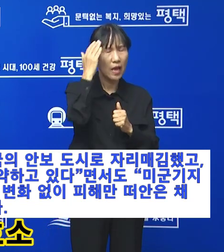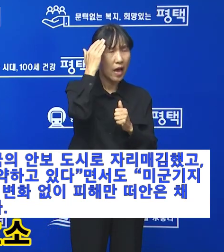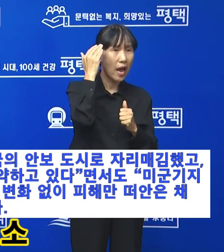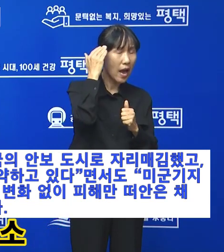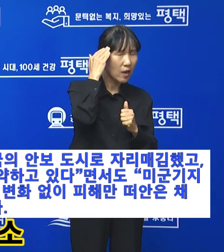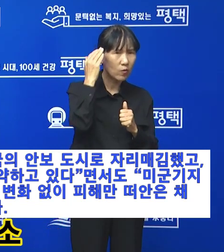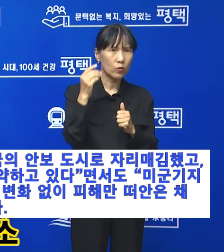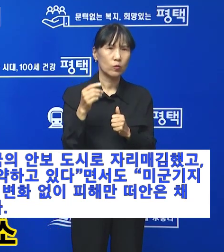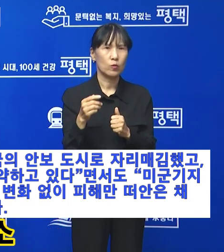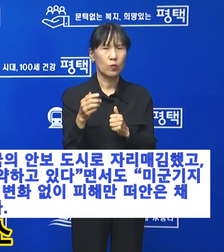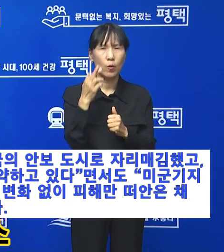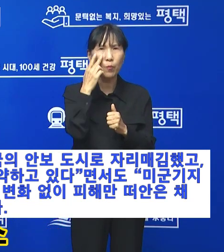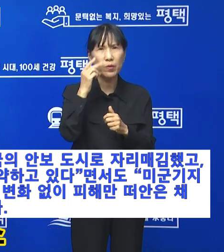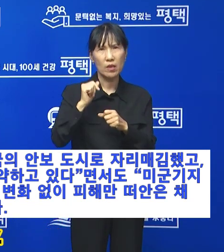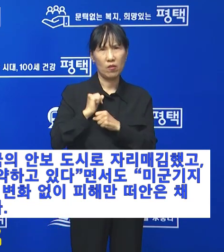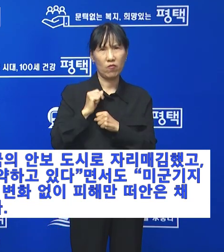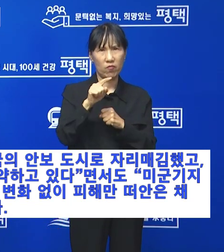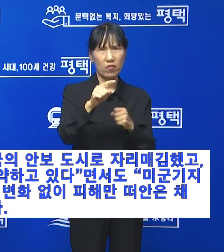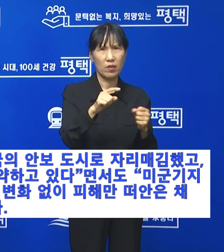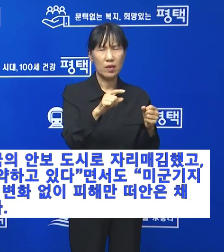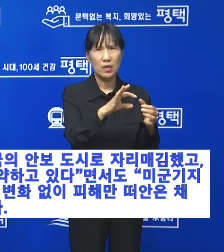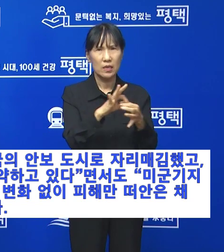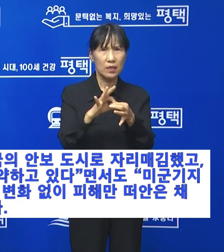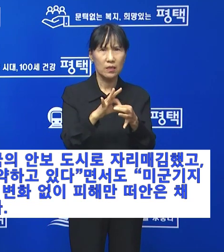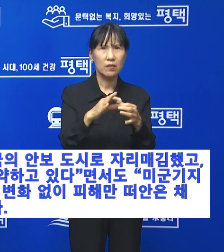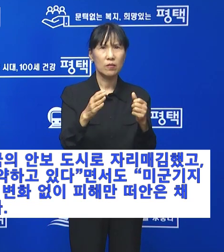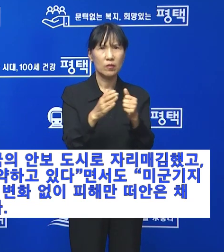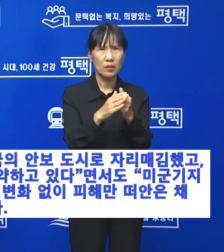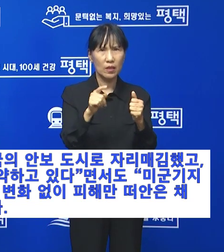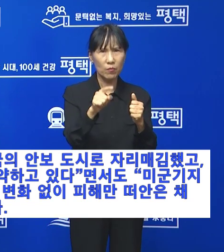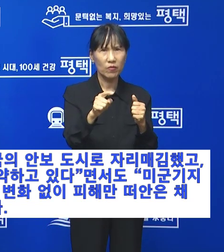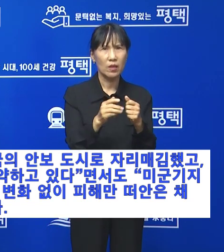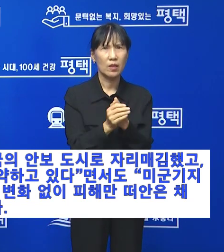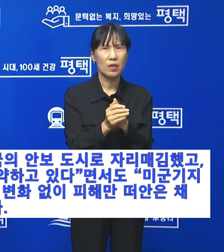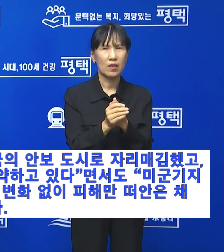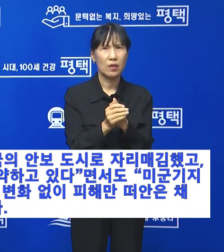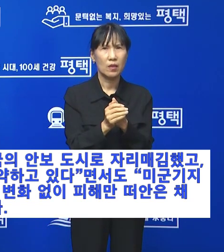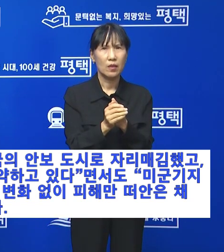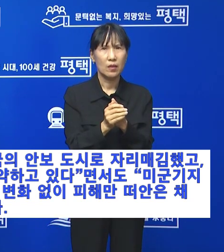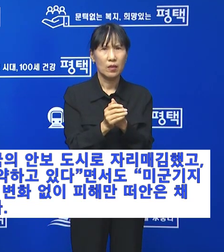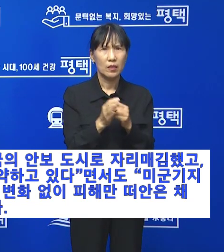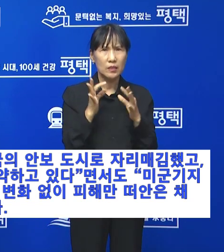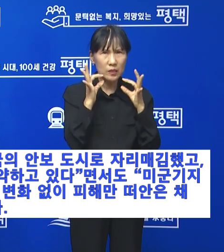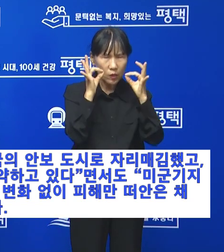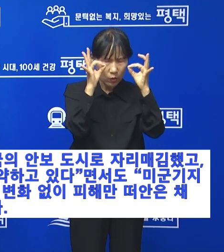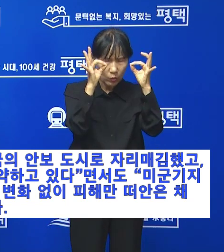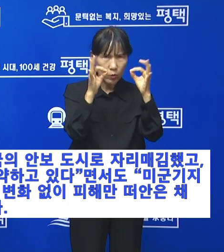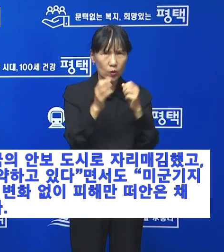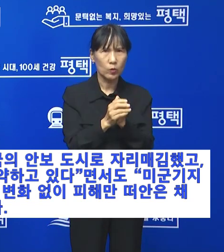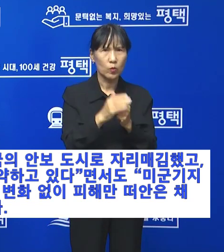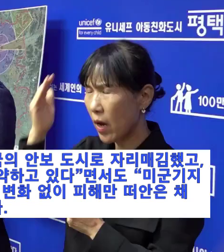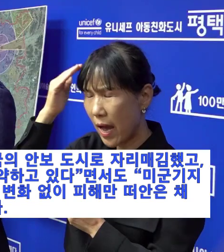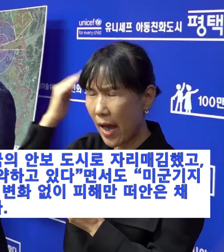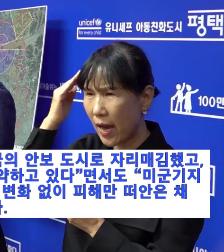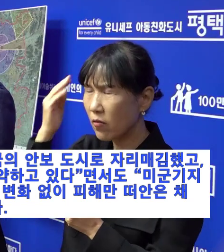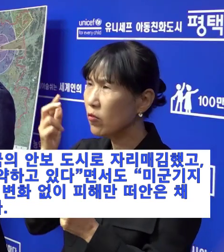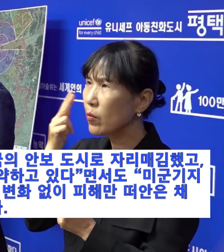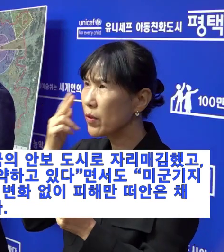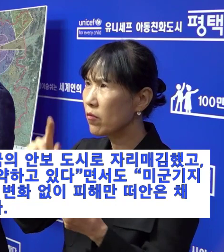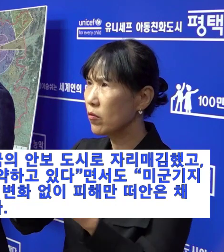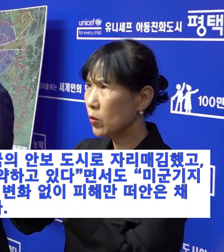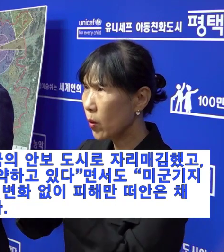역할을 해왔으며 미군과의 교에서 극 한화